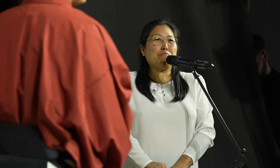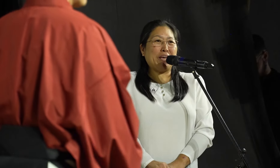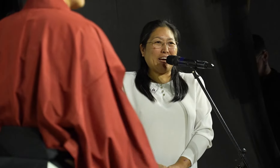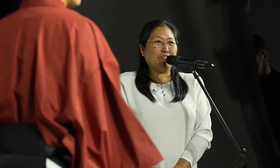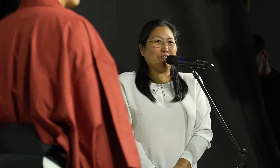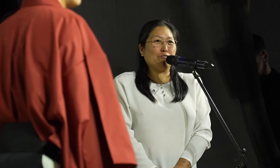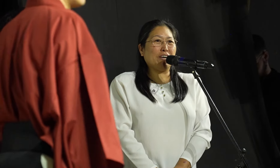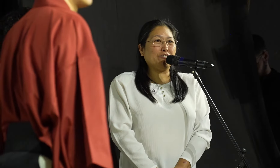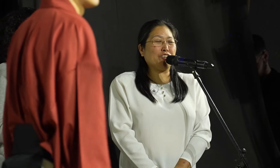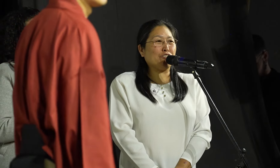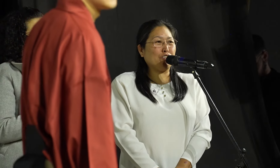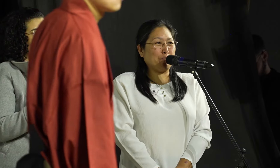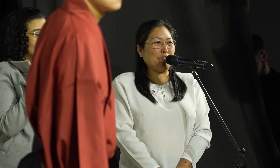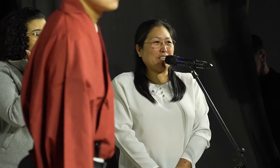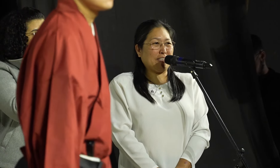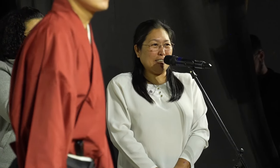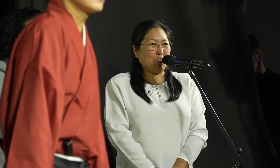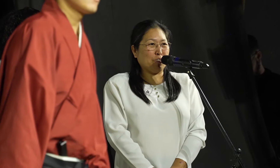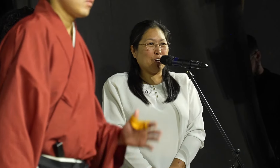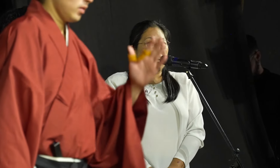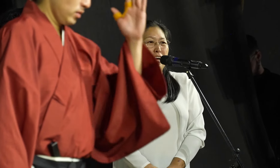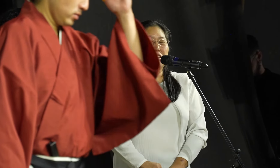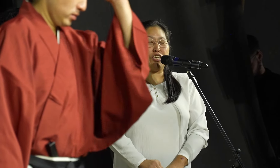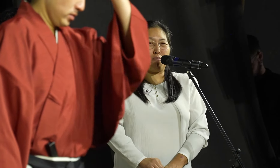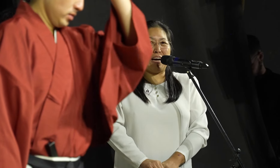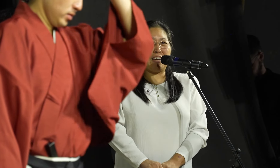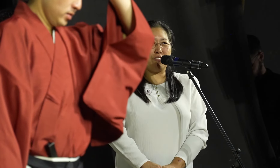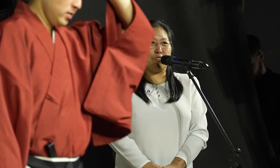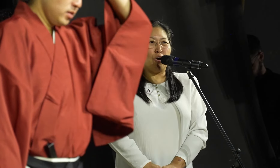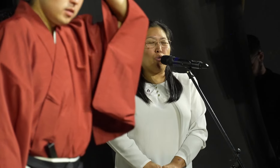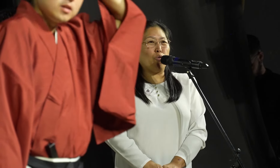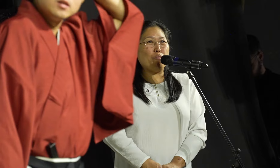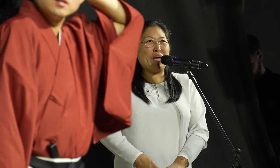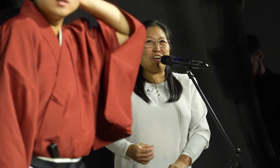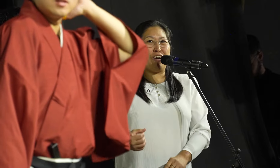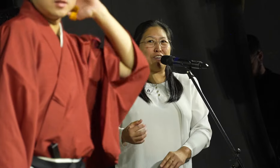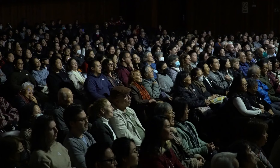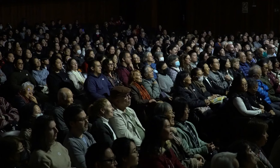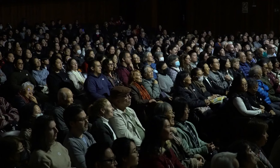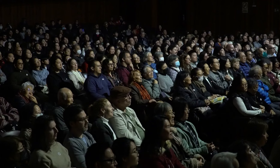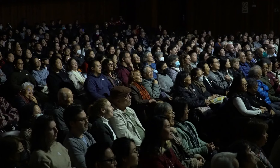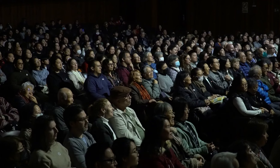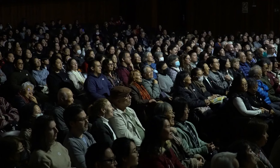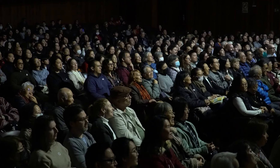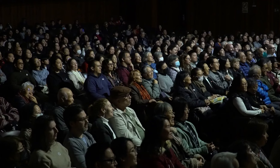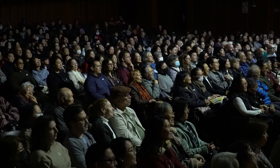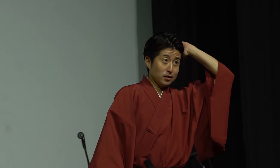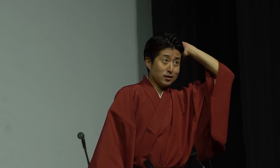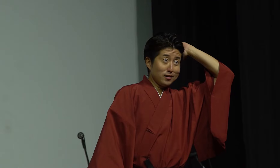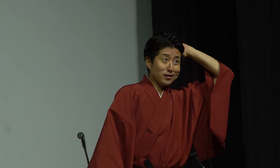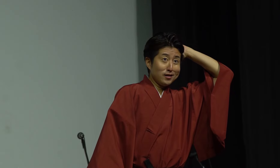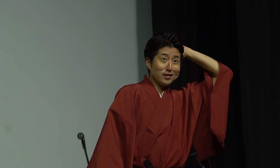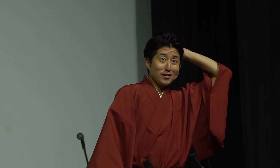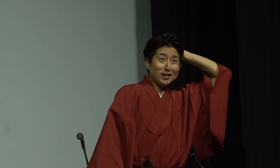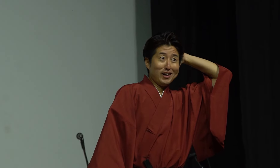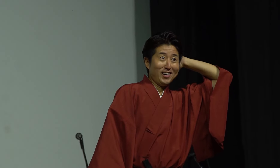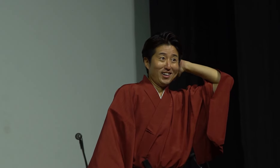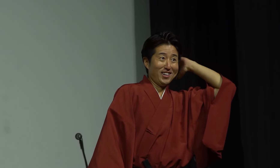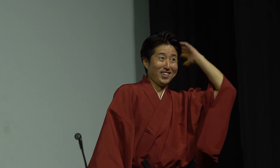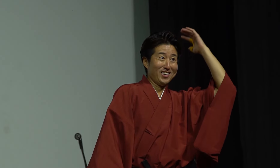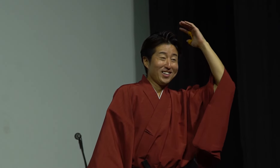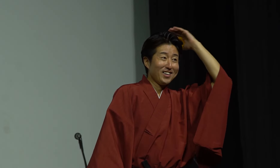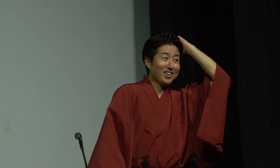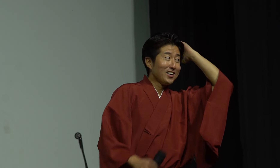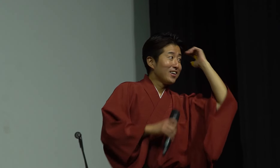O campeão do ano de 2005 é chamado o melhor dos melhores.